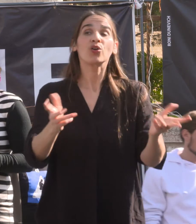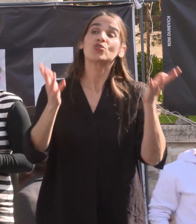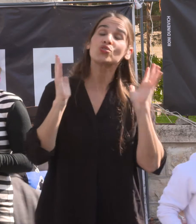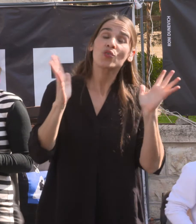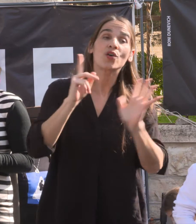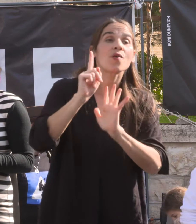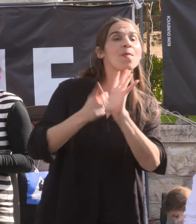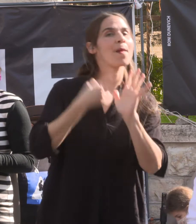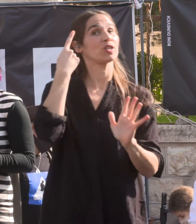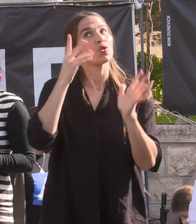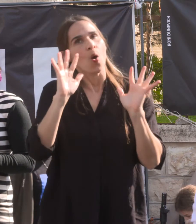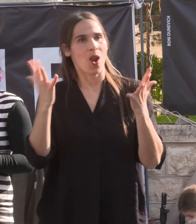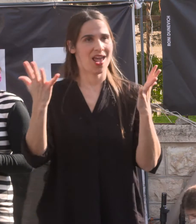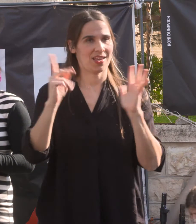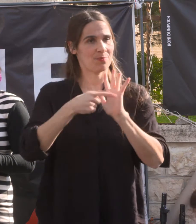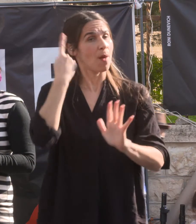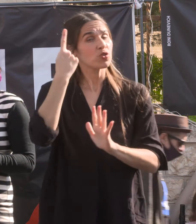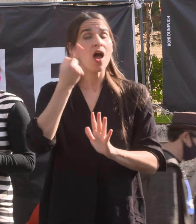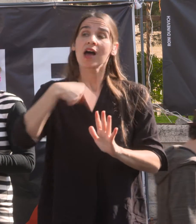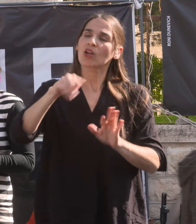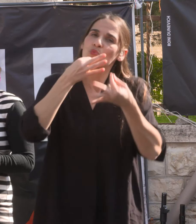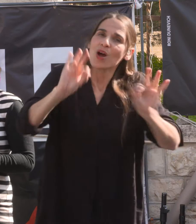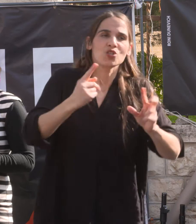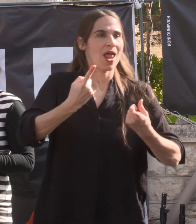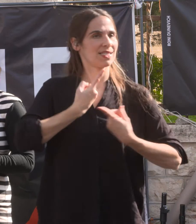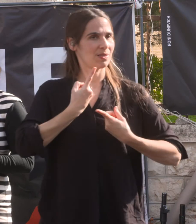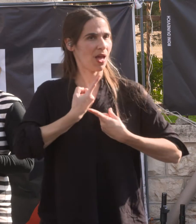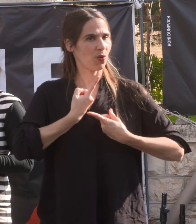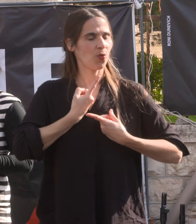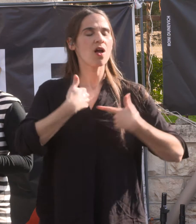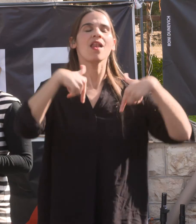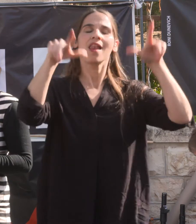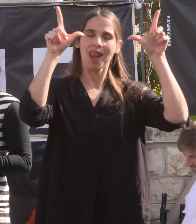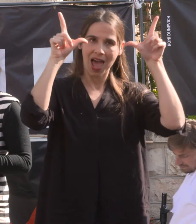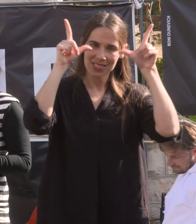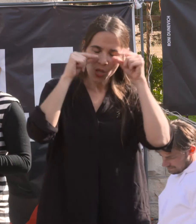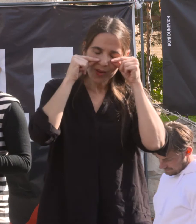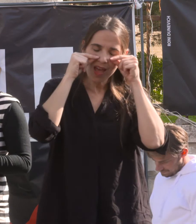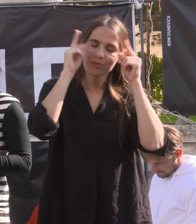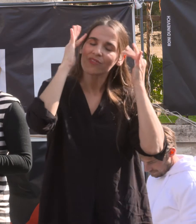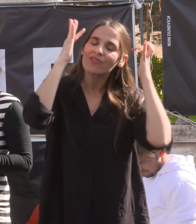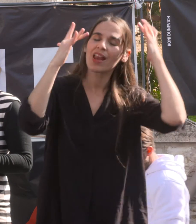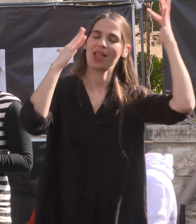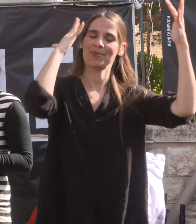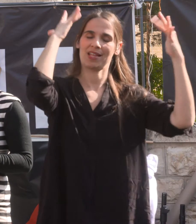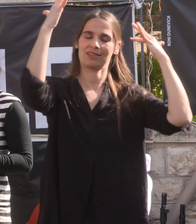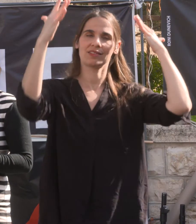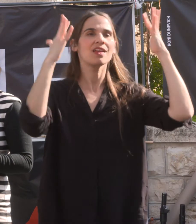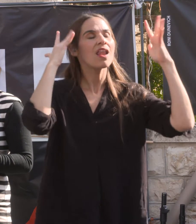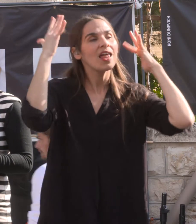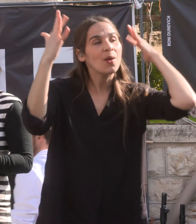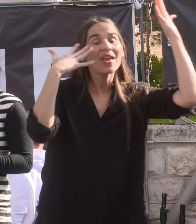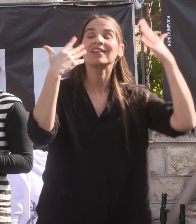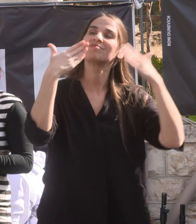בפעם הראשונה אולי, אנחנו מרשים לעצמנו לעצום עיניים ולדמיין. לדמיין